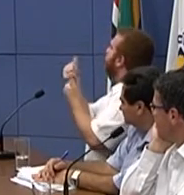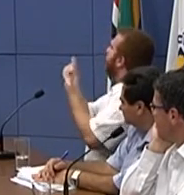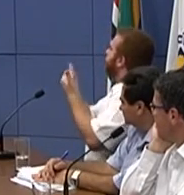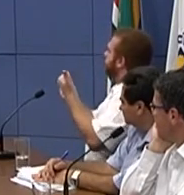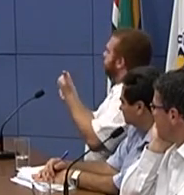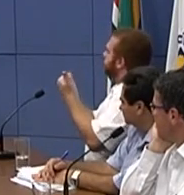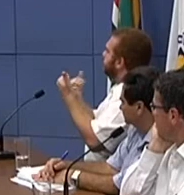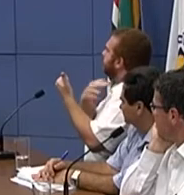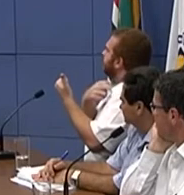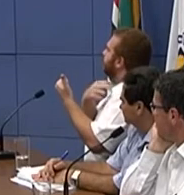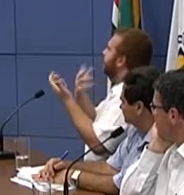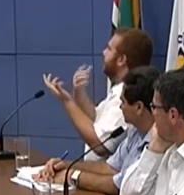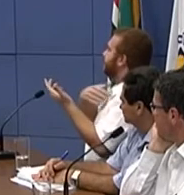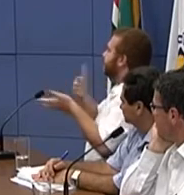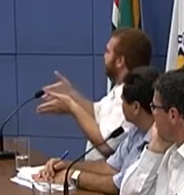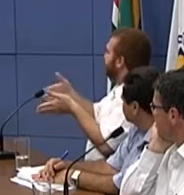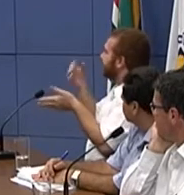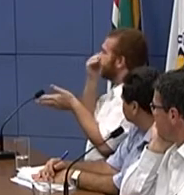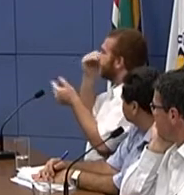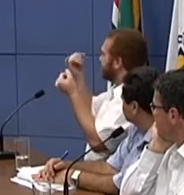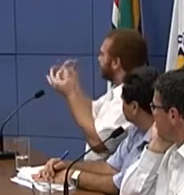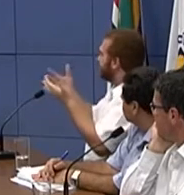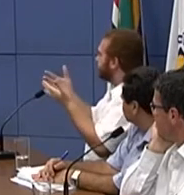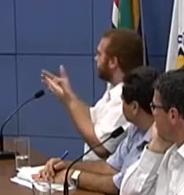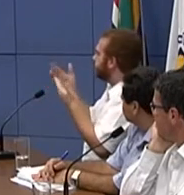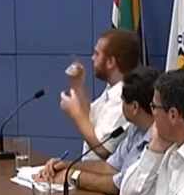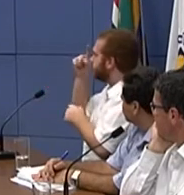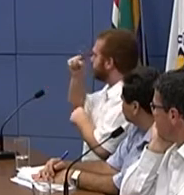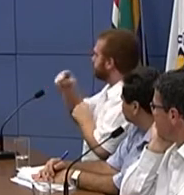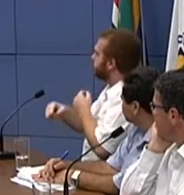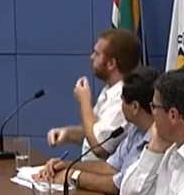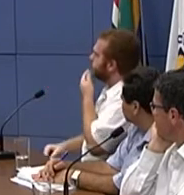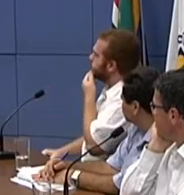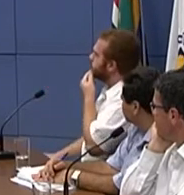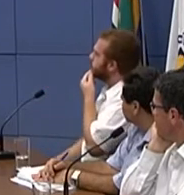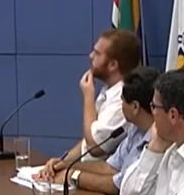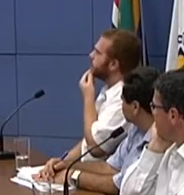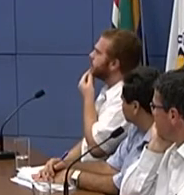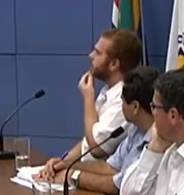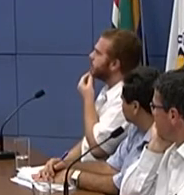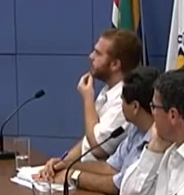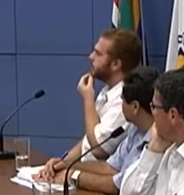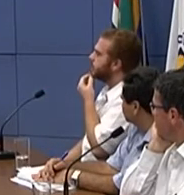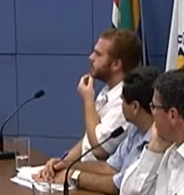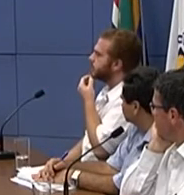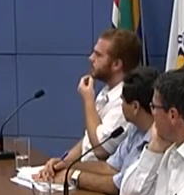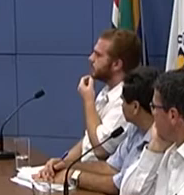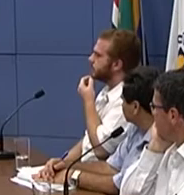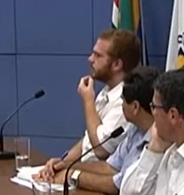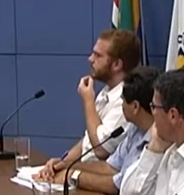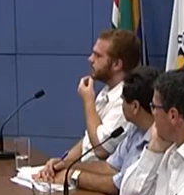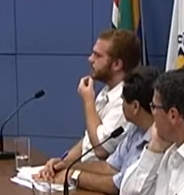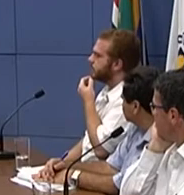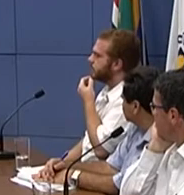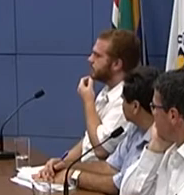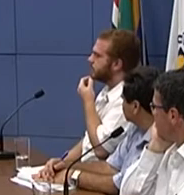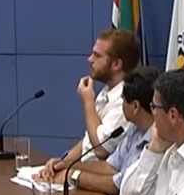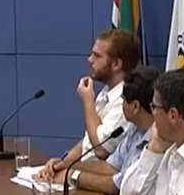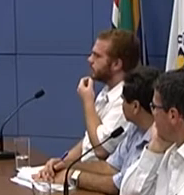Eu estou substituindo o Marcelo Draeda, que ele saberia explicar melhor.